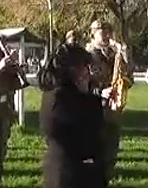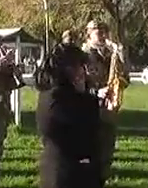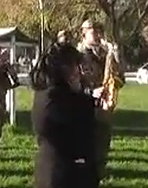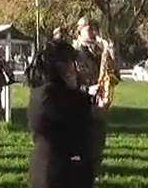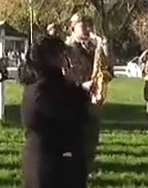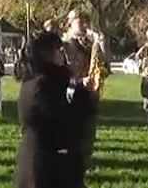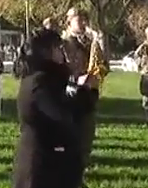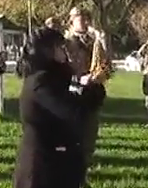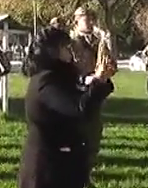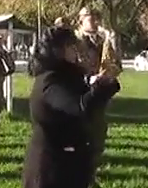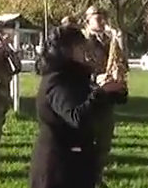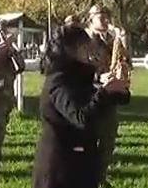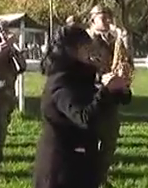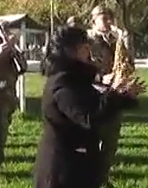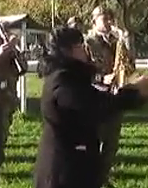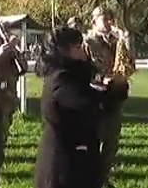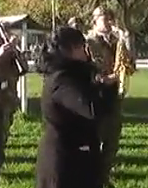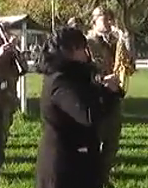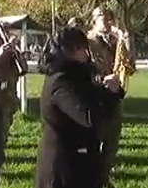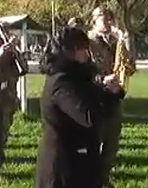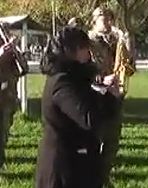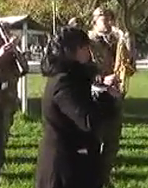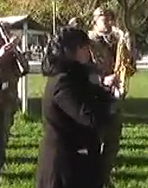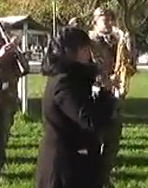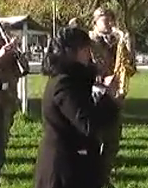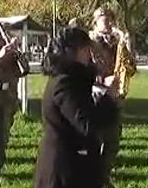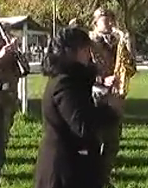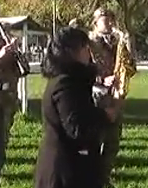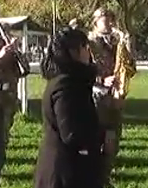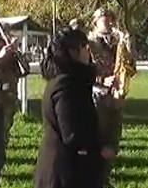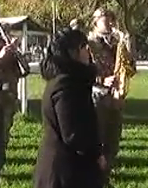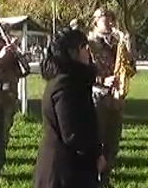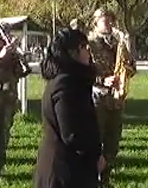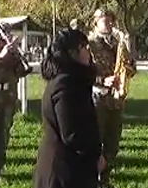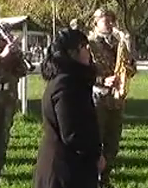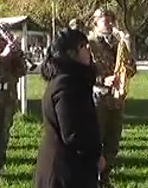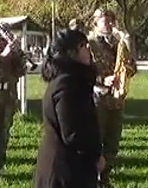La frase siguiente se refiere a la igualdad, segunda consigna de la Revolución Francesa.